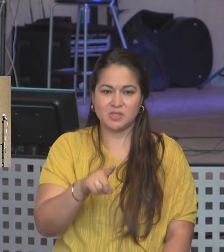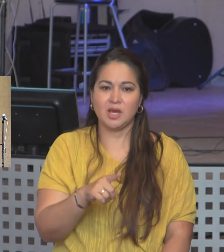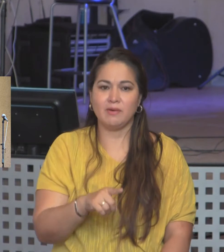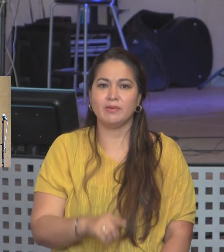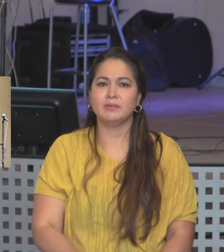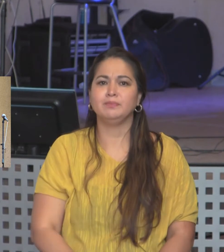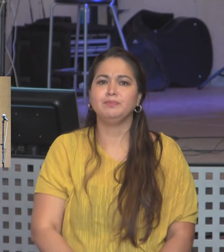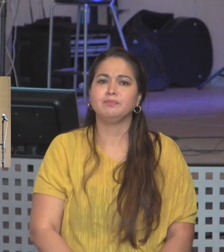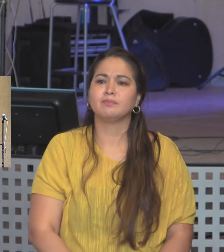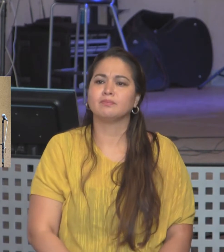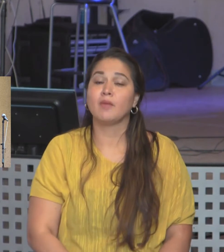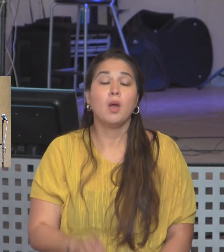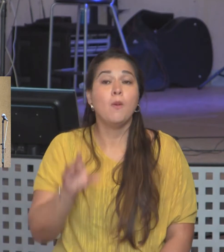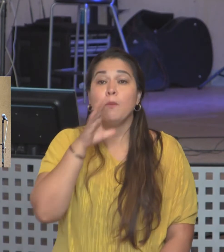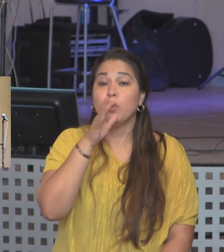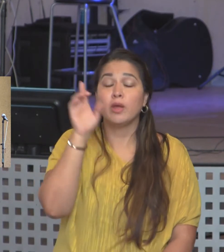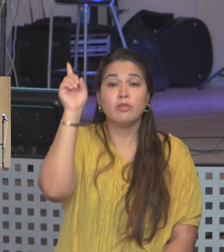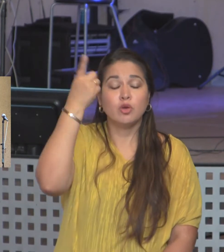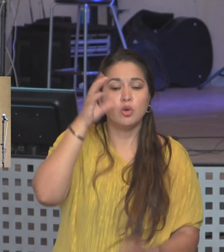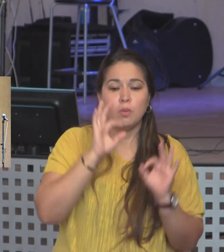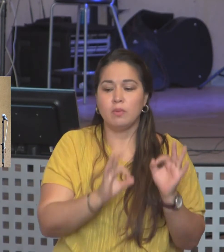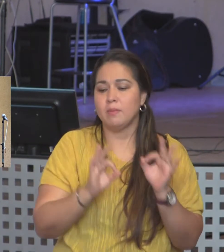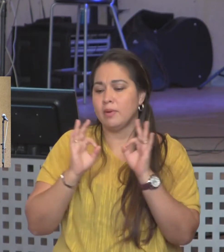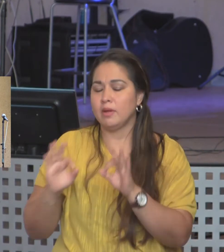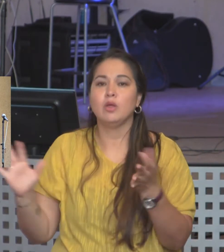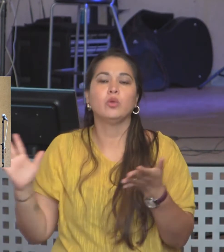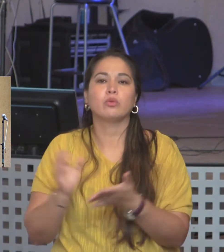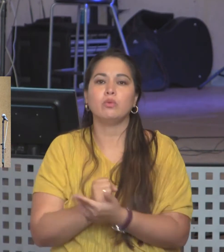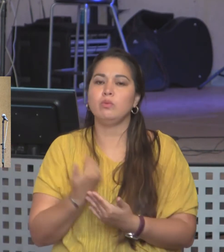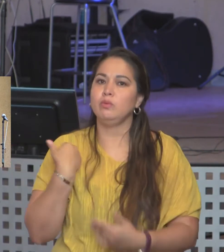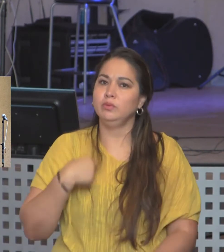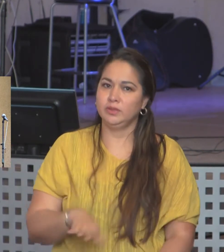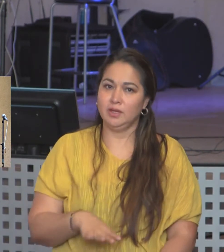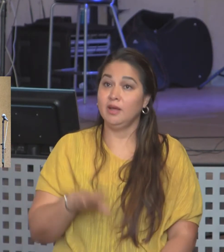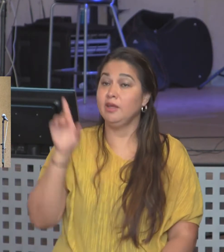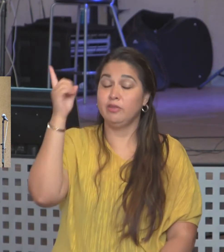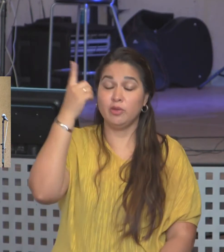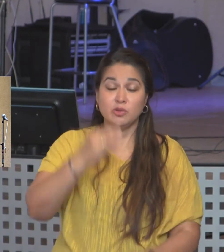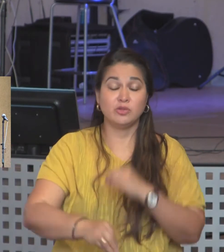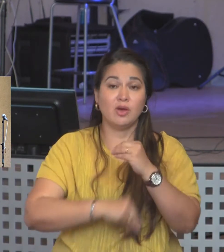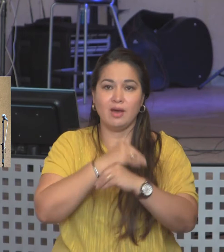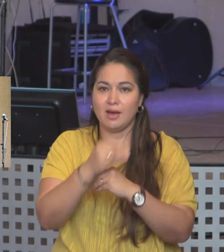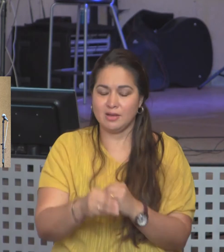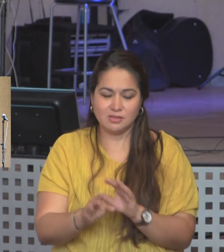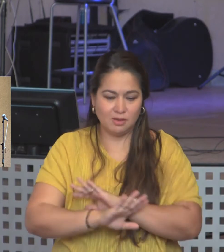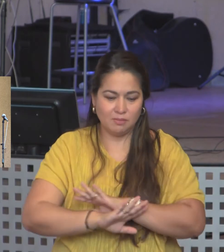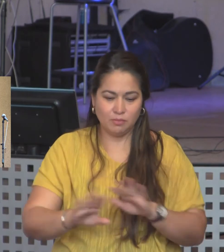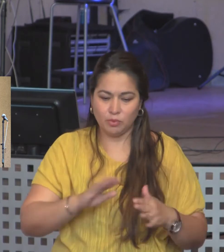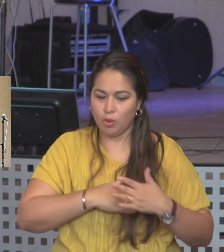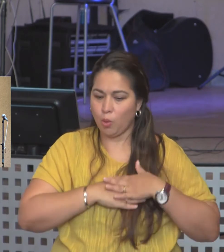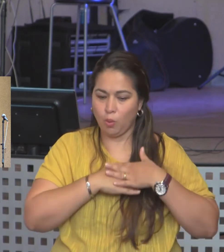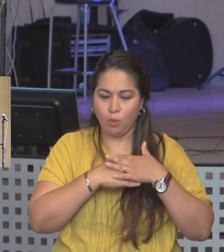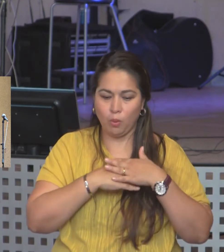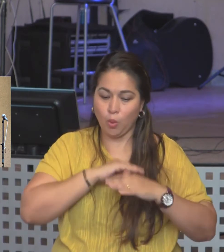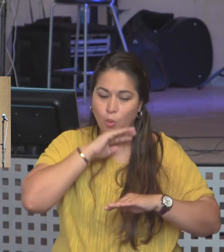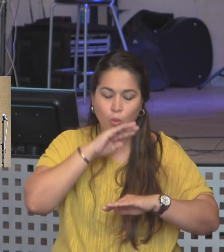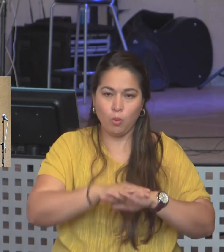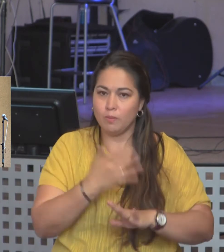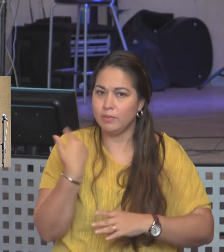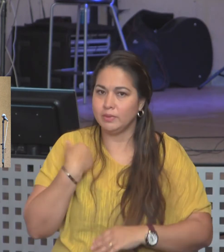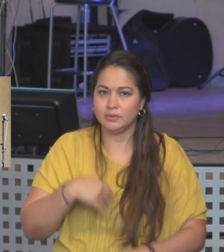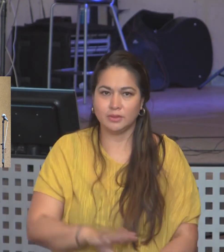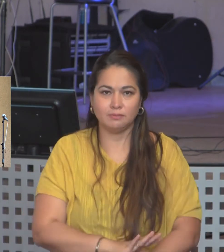que ser transportada, como lo hizo ya con Felipe. Pero lo hará. No hay nada que pueda